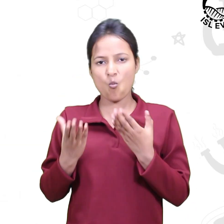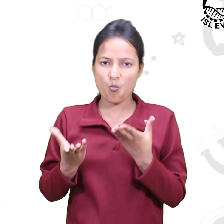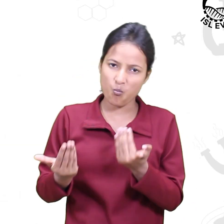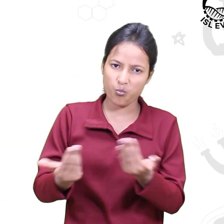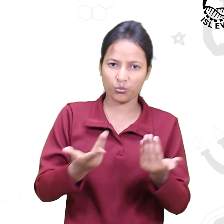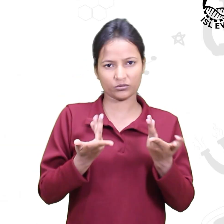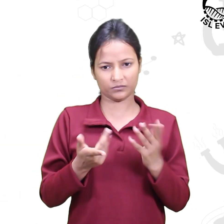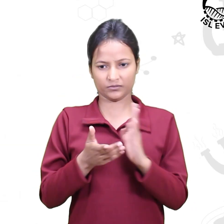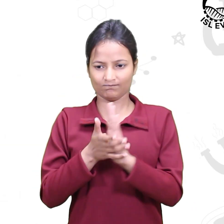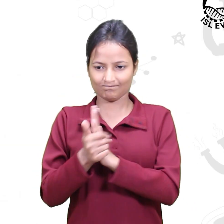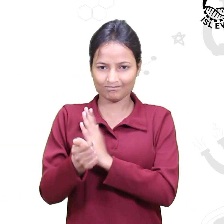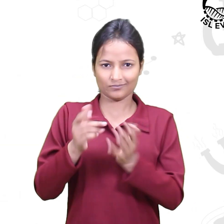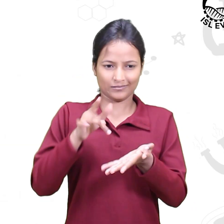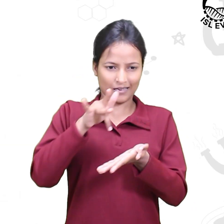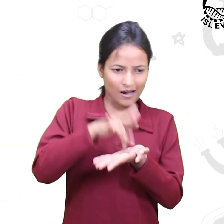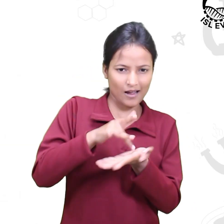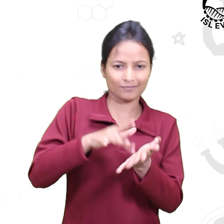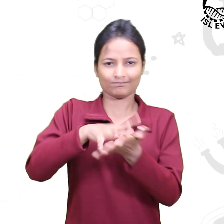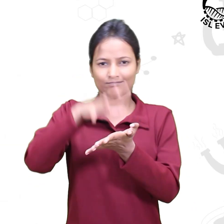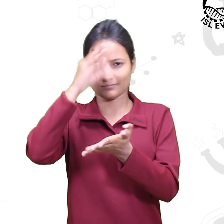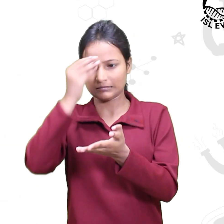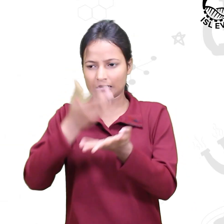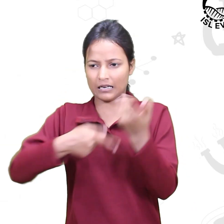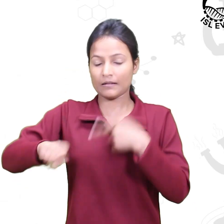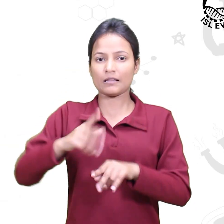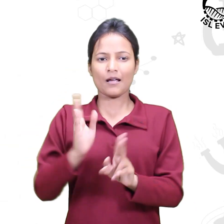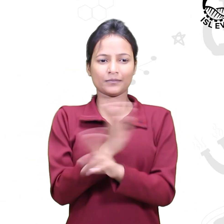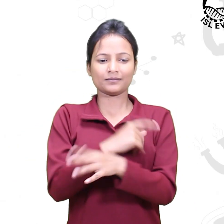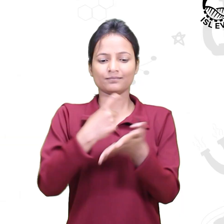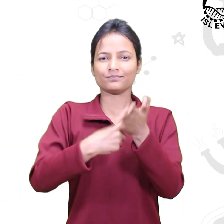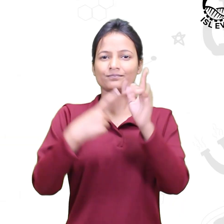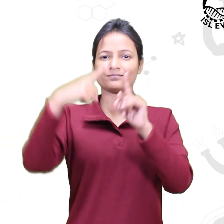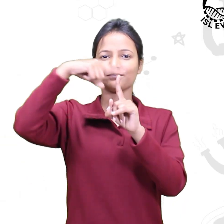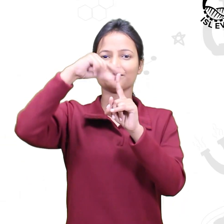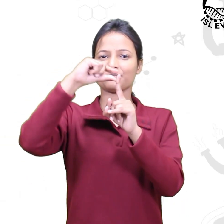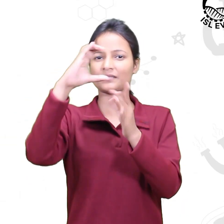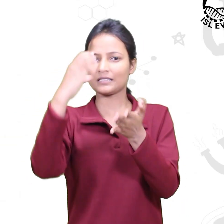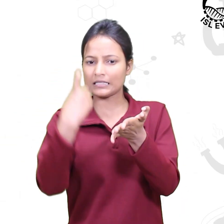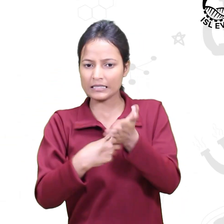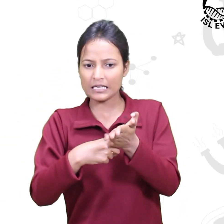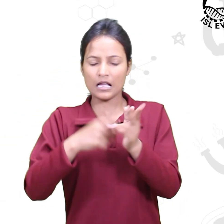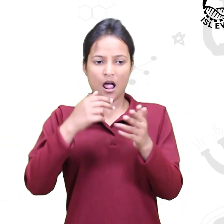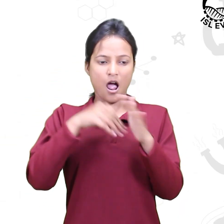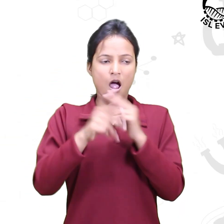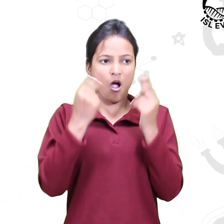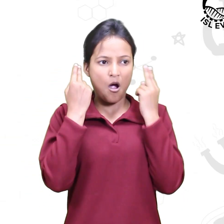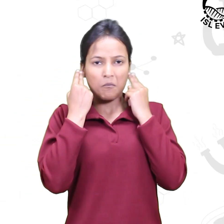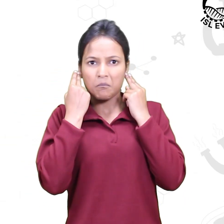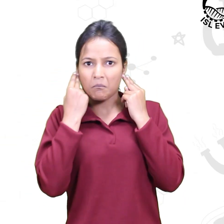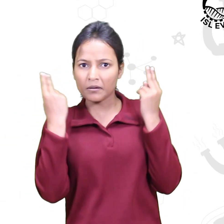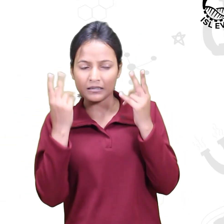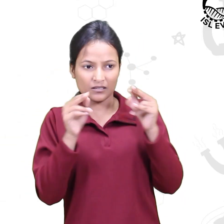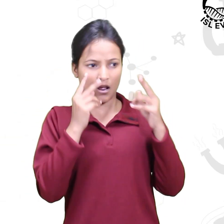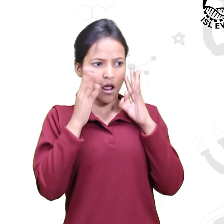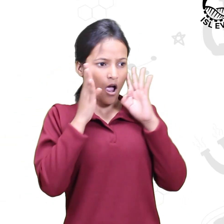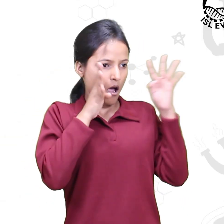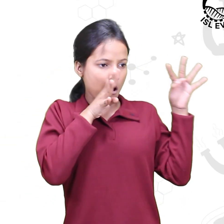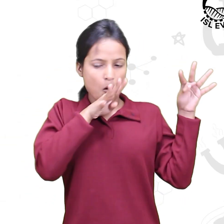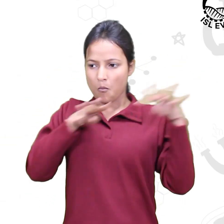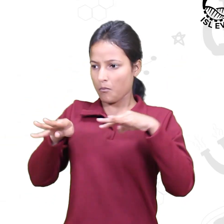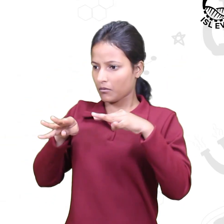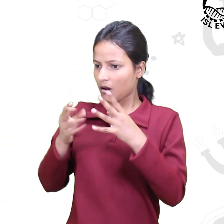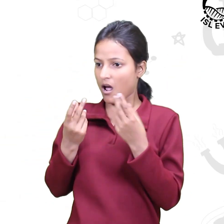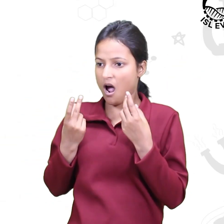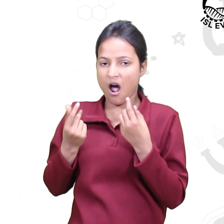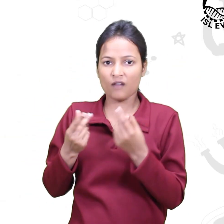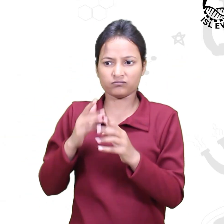जब RT-PCR भी आया था तो बहुत इसको लेके हवा था कि RT-PCR बहुत कम लोग कर सकते, पर जब कोविड पैंडमिक ने बहुत लोगों